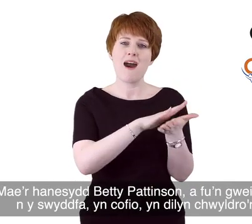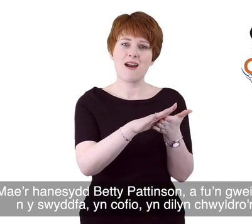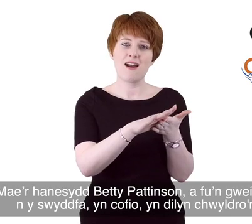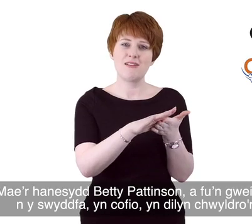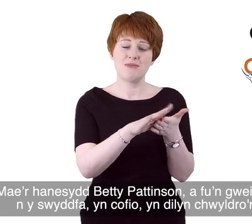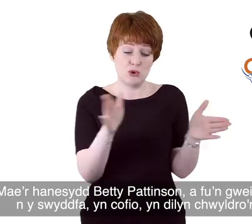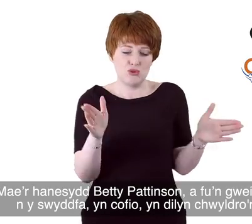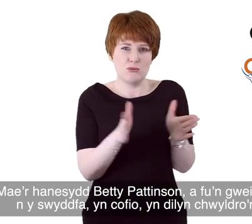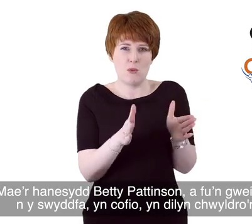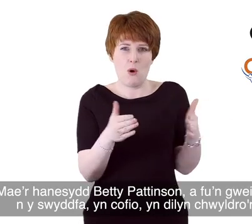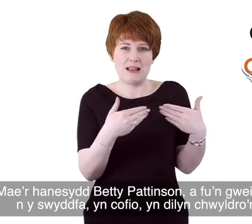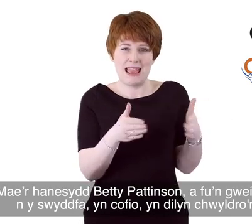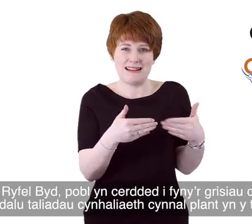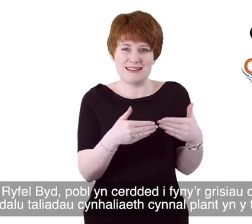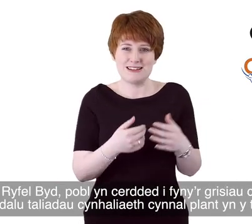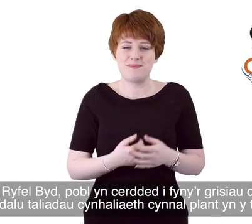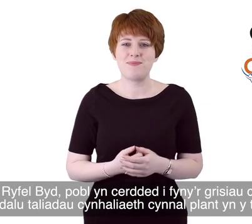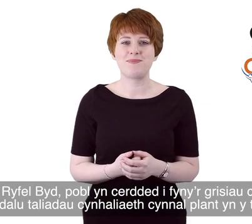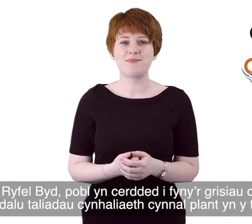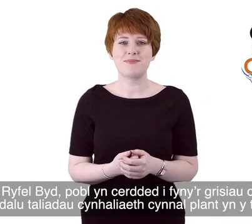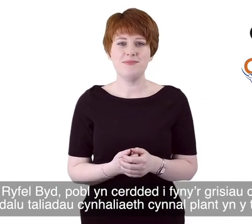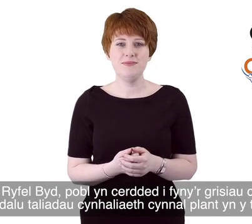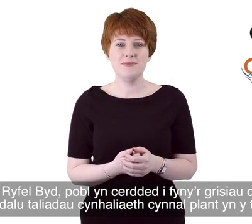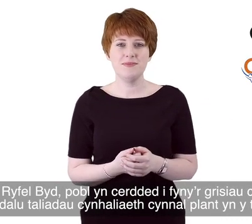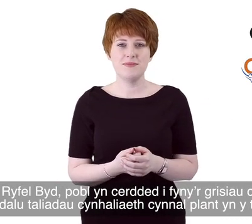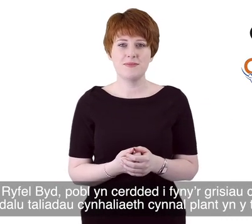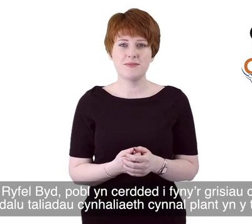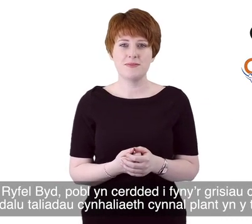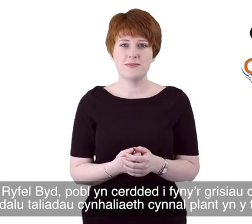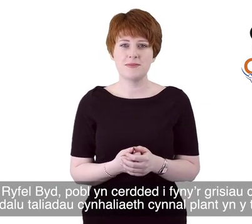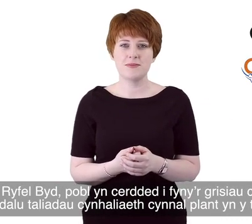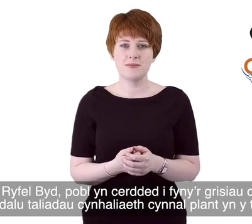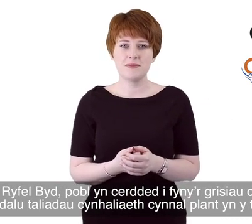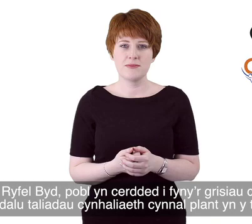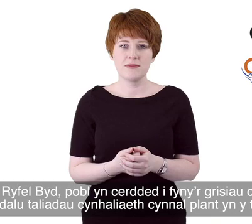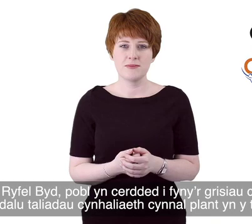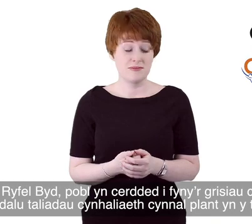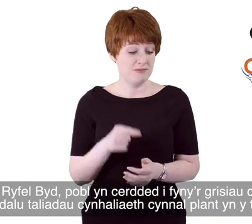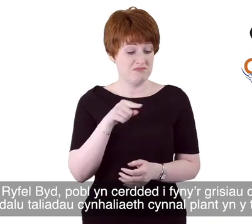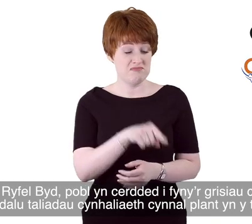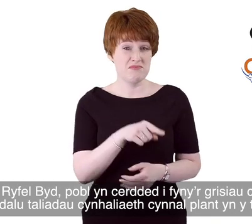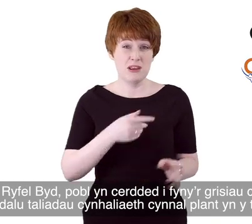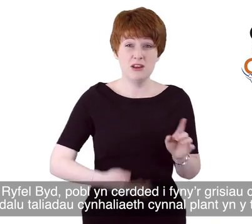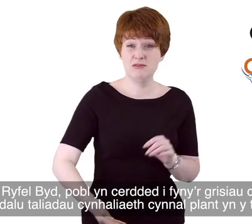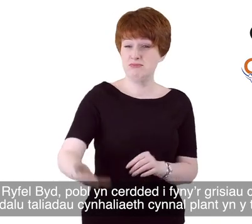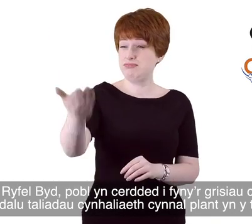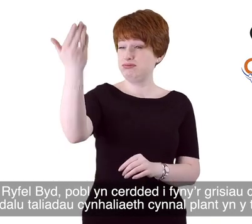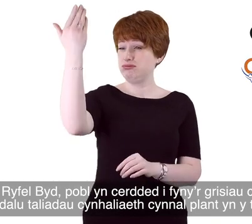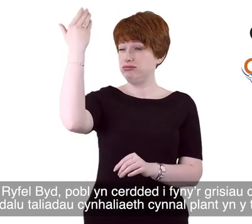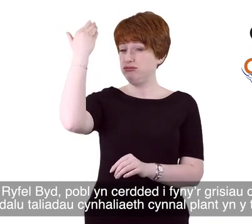yn cofio yn dilyn chwyldro'r ail ryfedd byd. Pobl yn cerdded i fyny'r grisiau cerig i dalu taliadau cynhaliaeth, cynnal